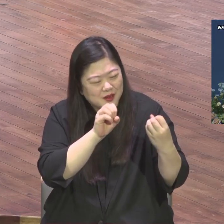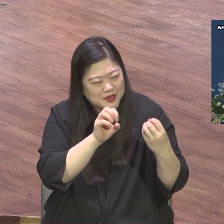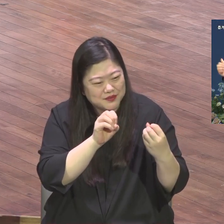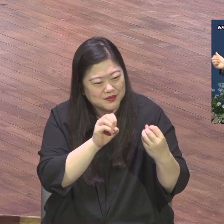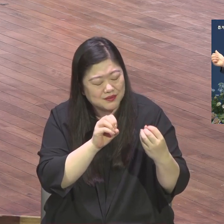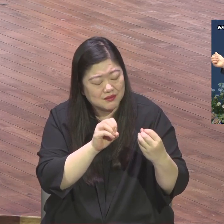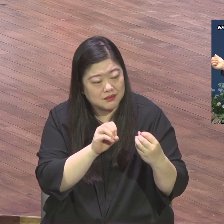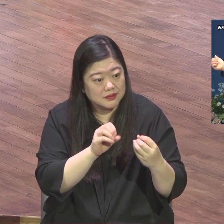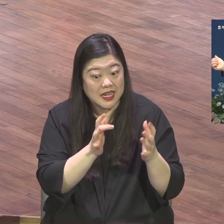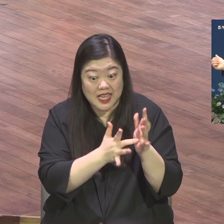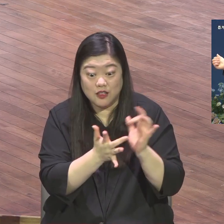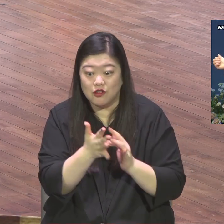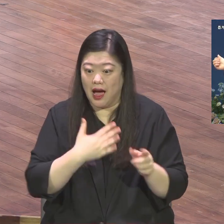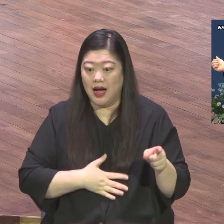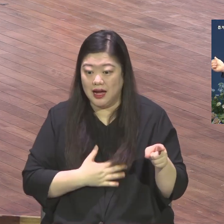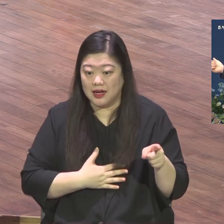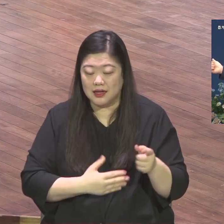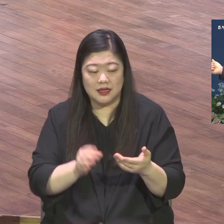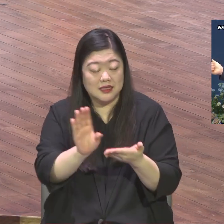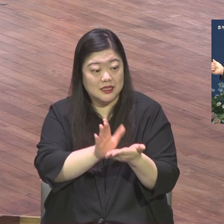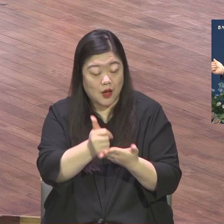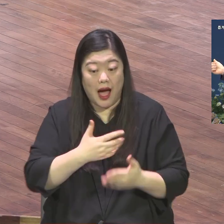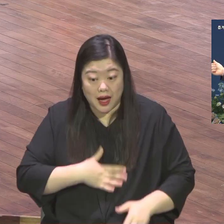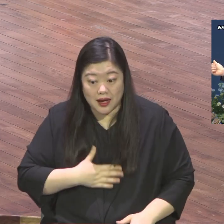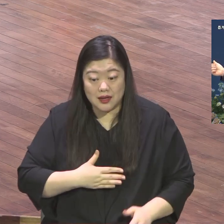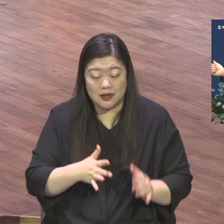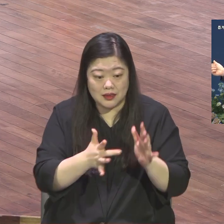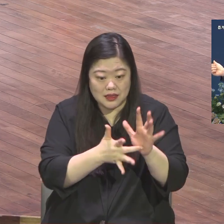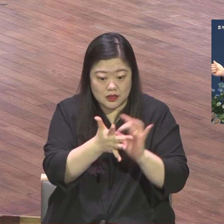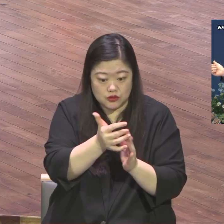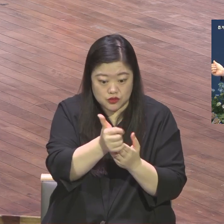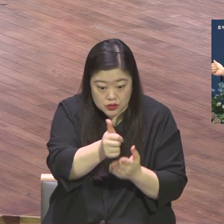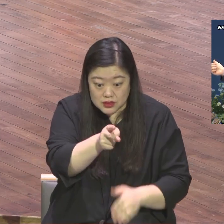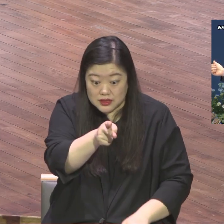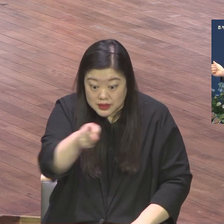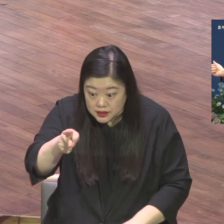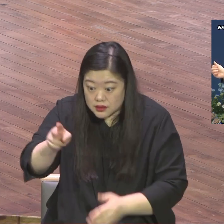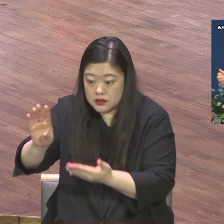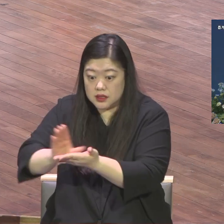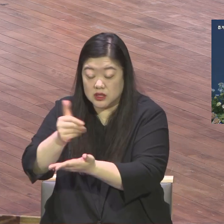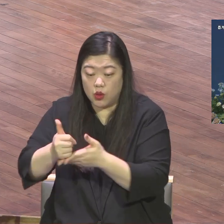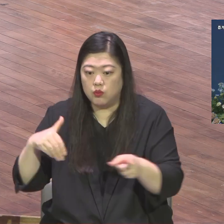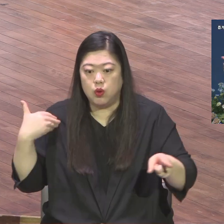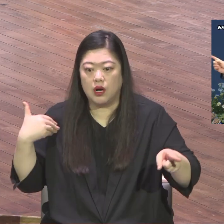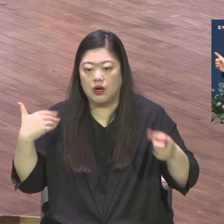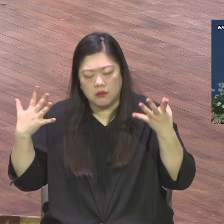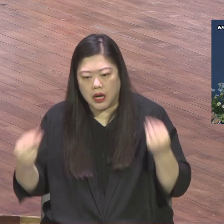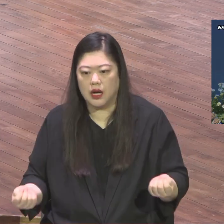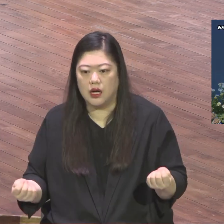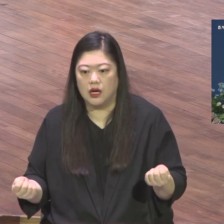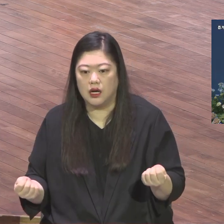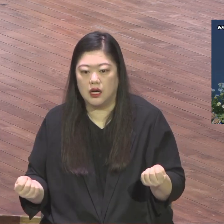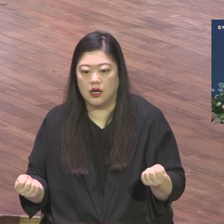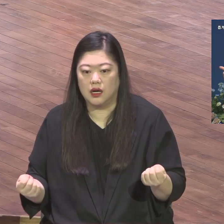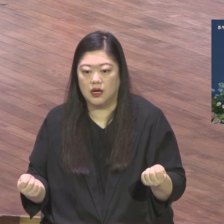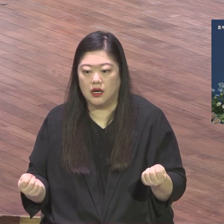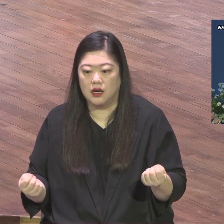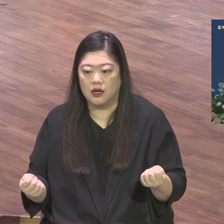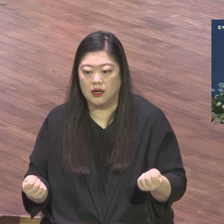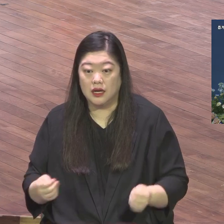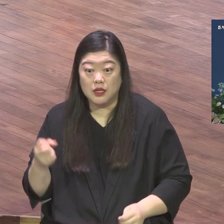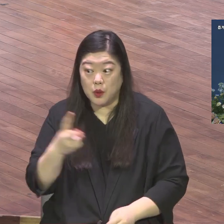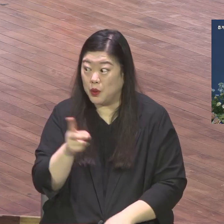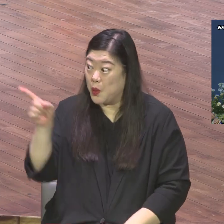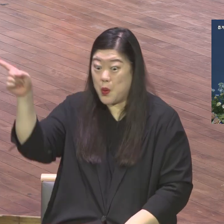모르느냐? 그리스도 대학 내가 이 책임자를 만났어. 그 옛날에 오래전에 만난 그리스도 대학이요. 이름이 그리스도